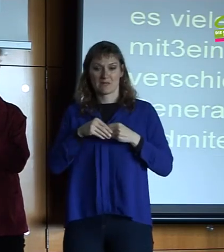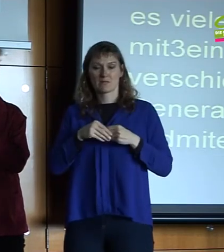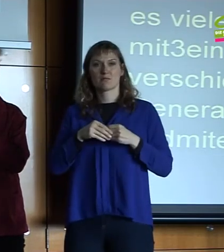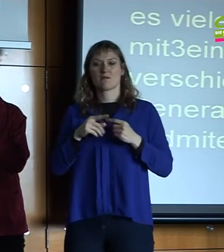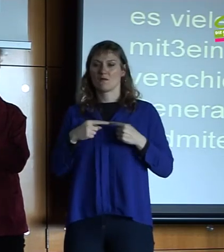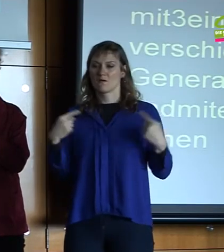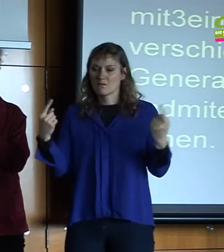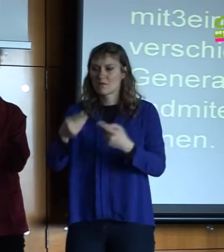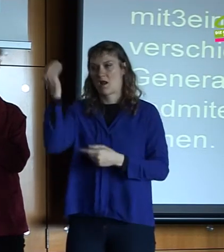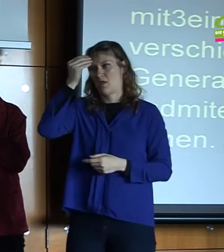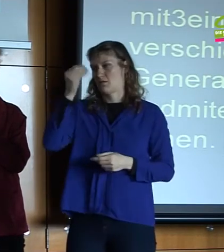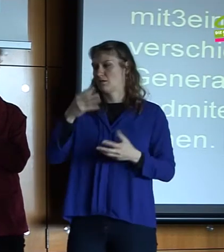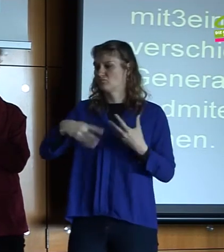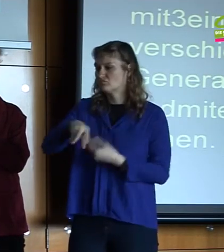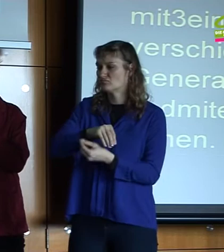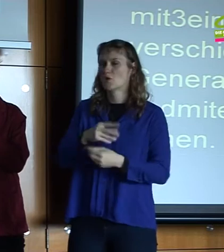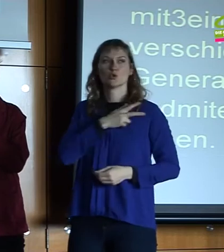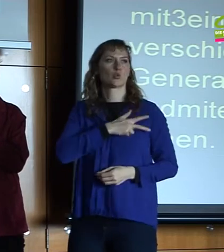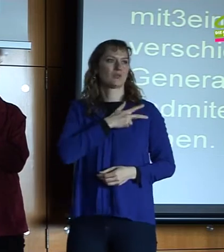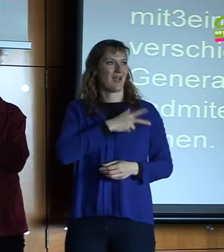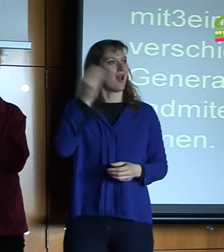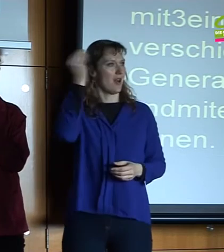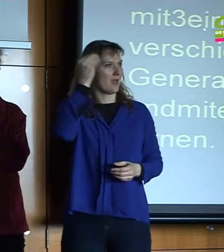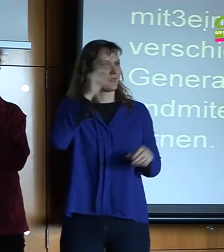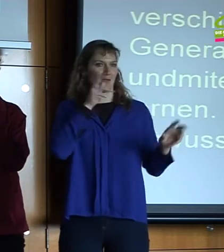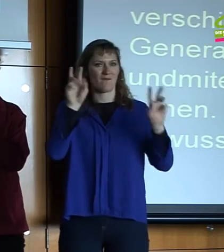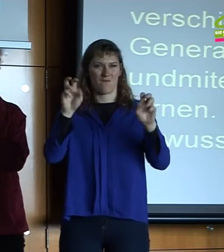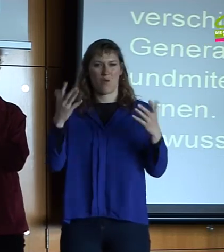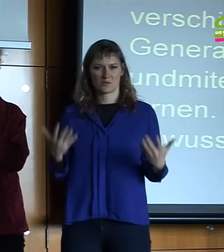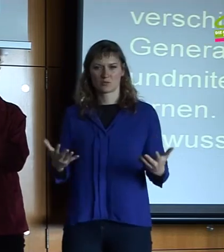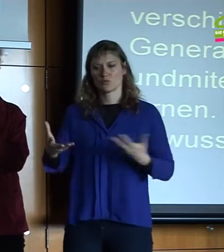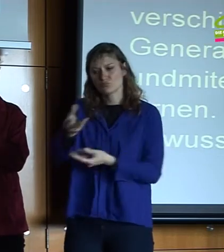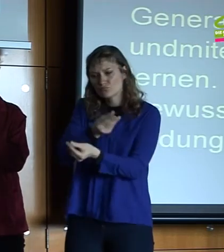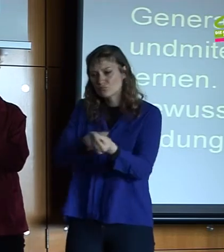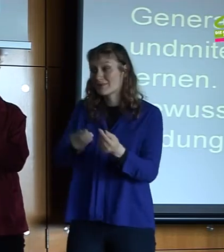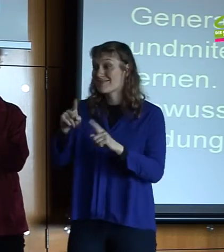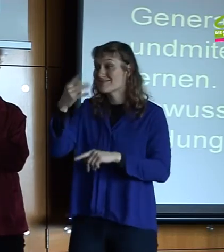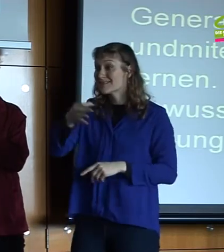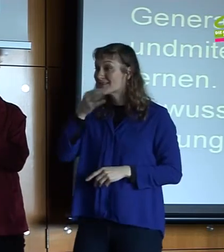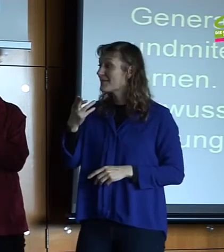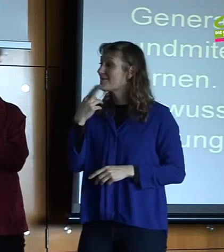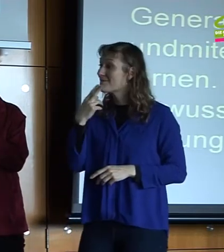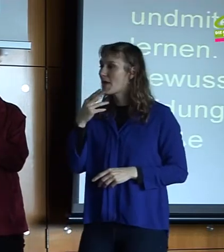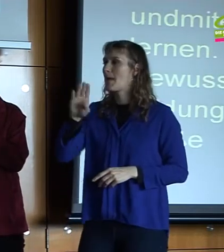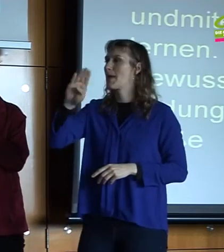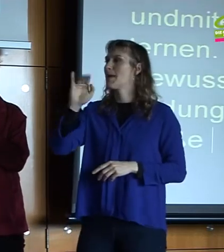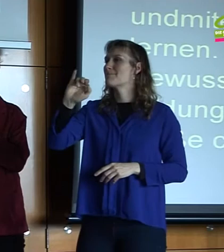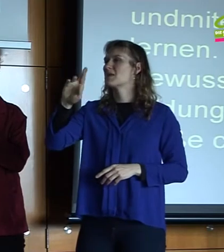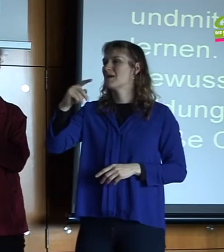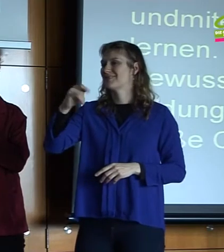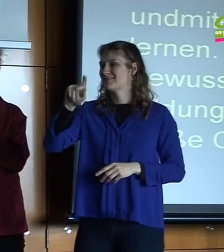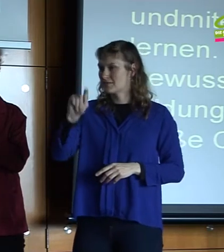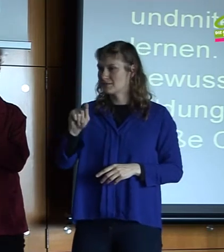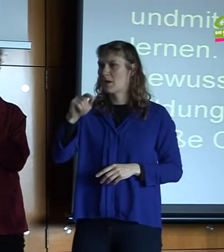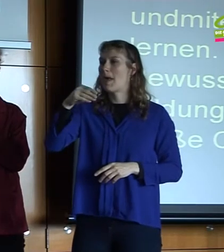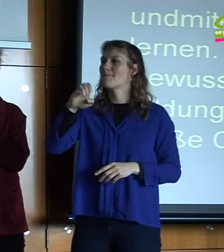immer. Soziales Lernen ist heute auch schon gefallen. Und wir haben hier jetzt als Nächste, würde ich vorschlagen, die Birgit Meinhardt-Schiebel vom